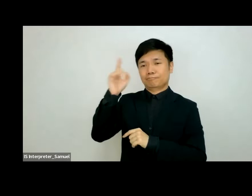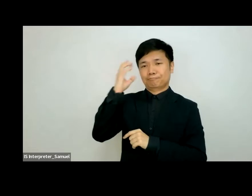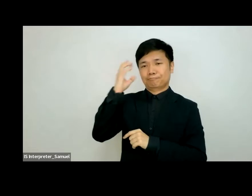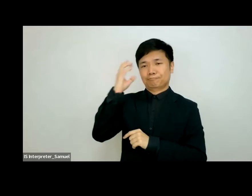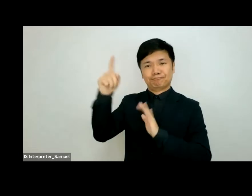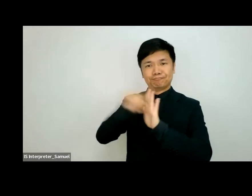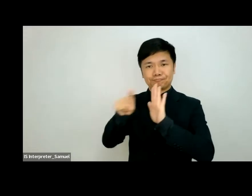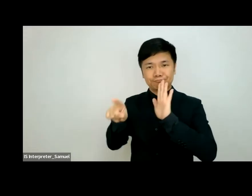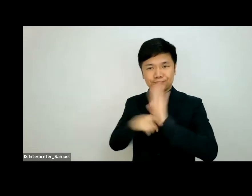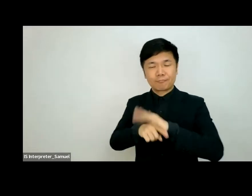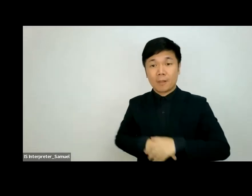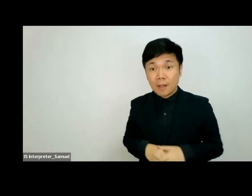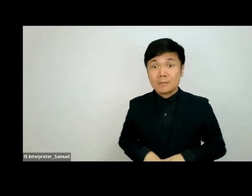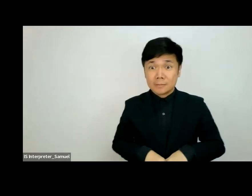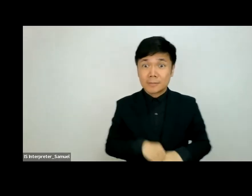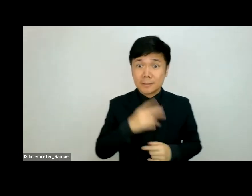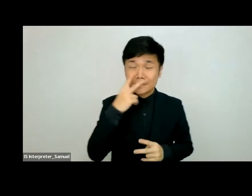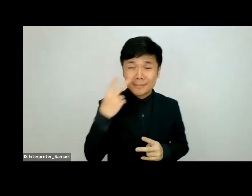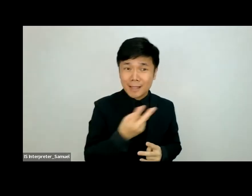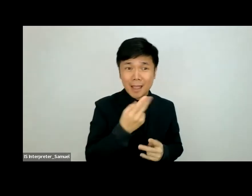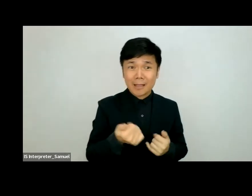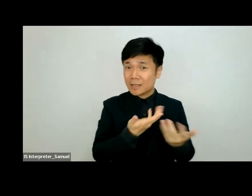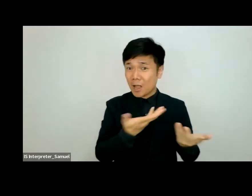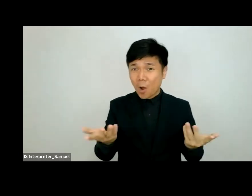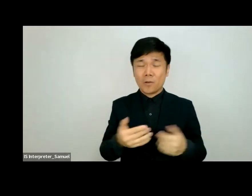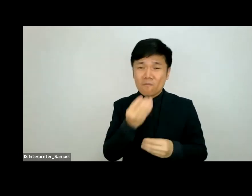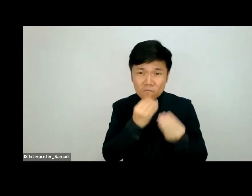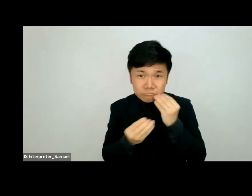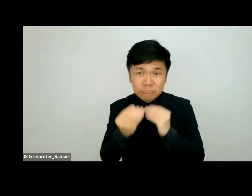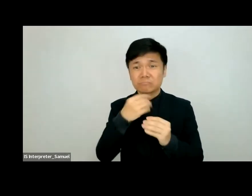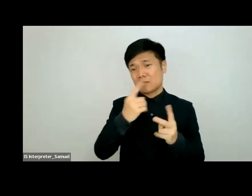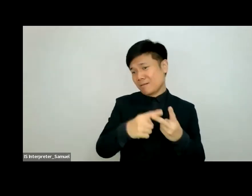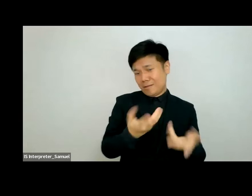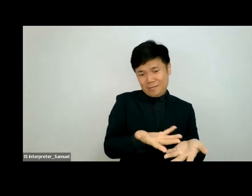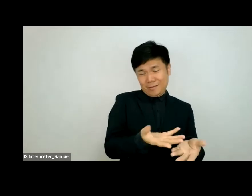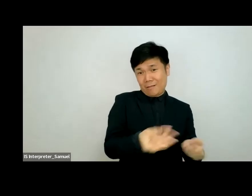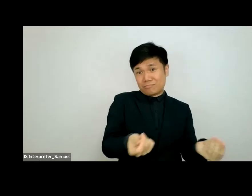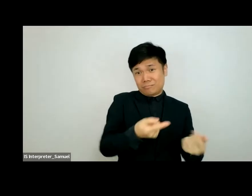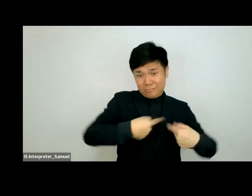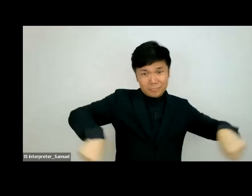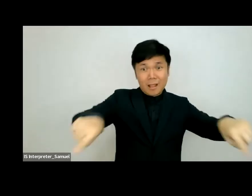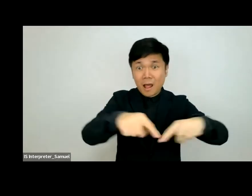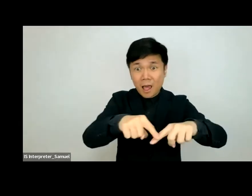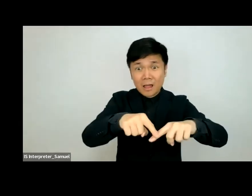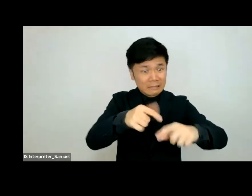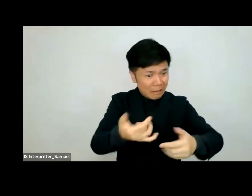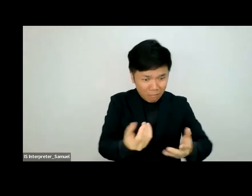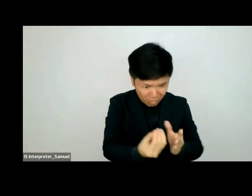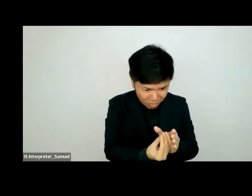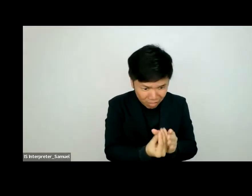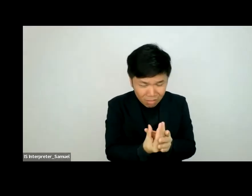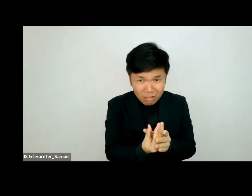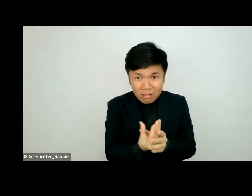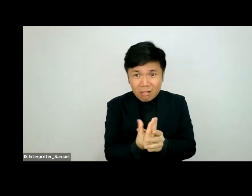les coutumes traditionnelles des personnes autochtones en ce qui concerne la production et